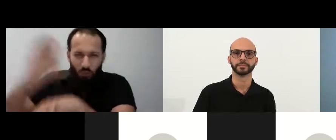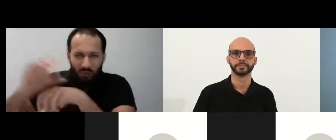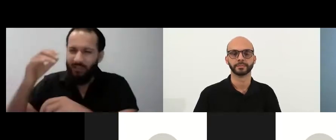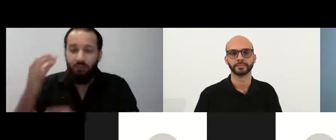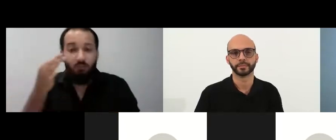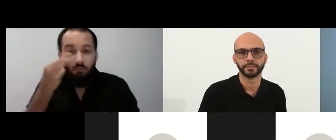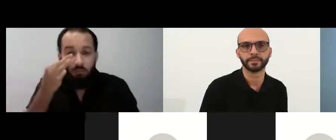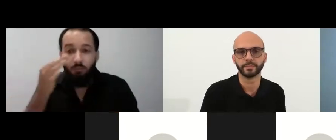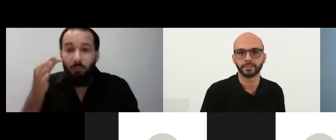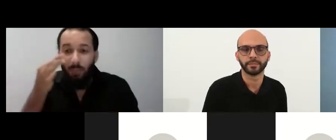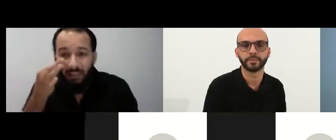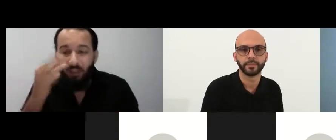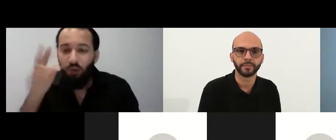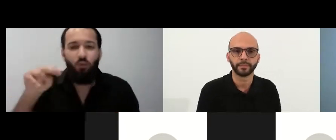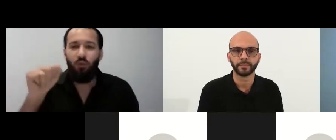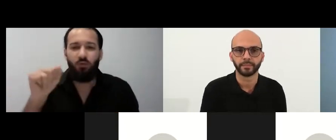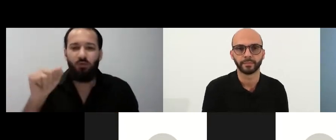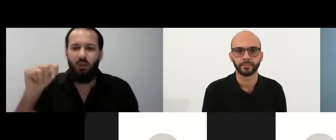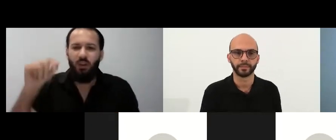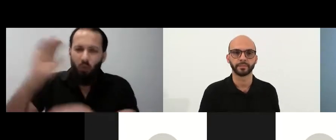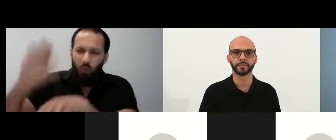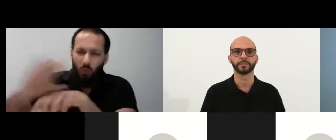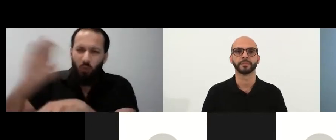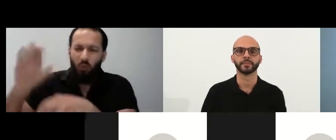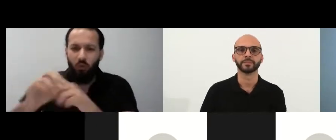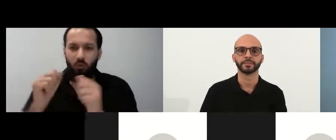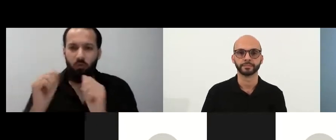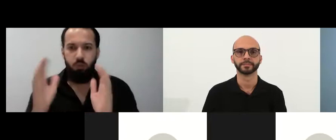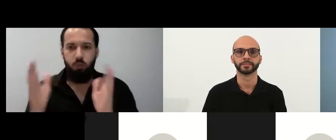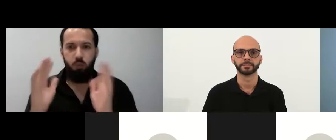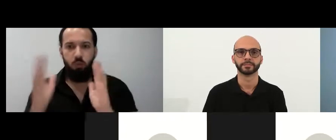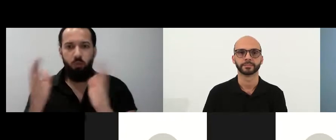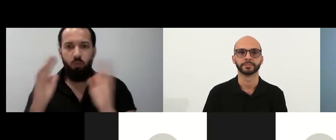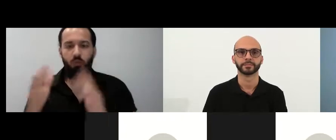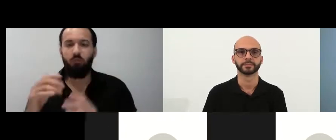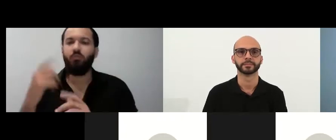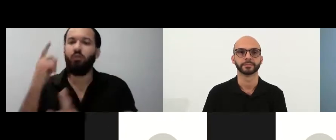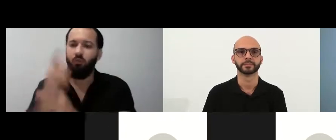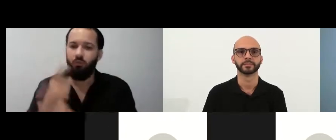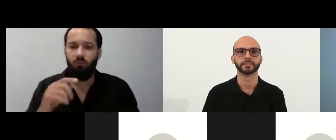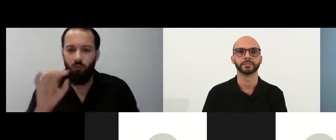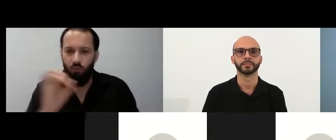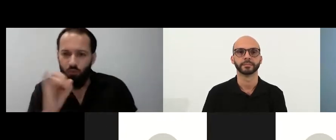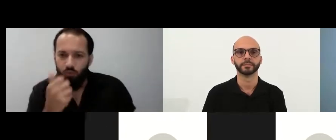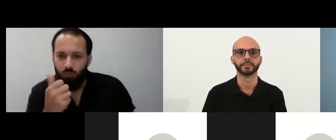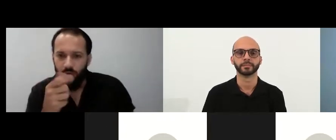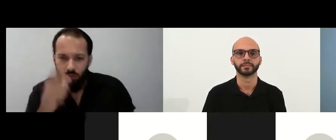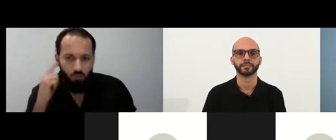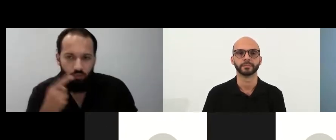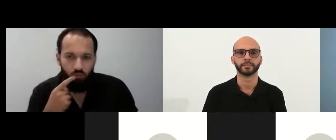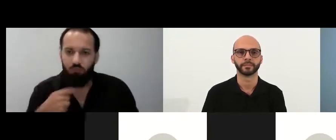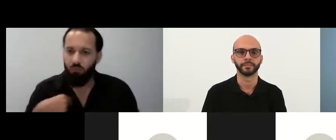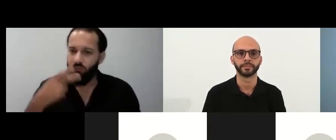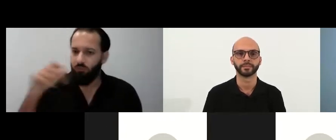na internet, fazendo cursos, assistindo aulas, né, curso, e o